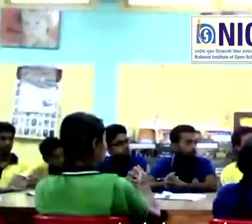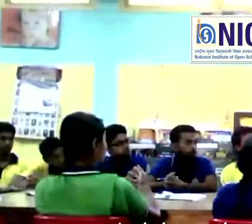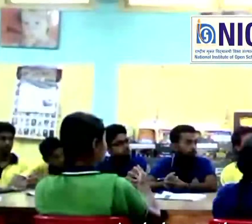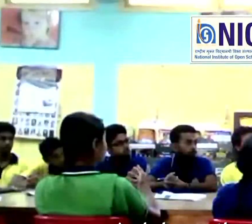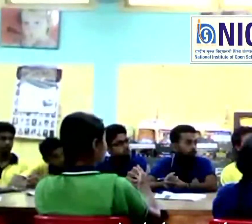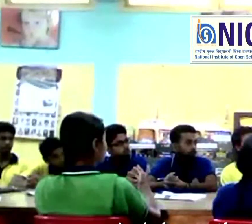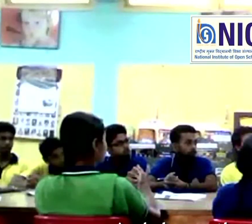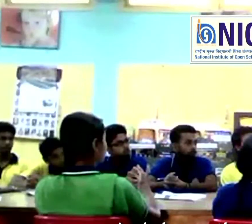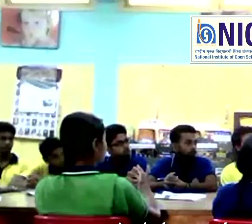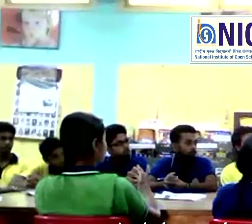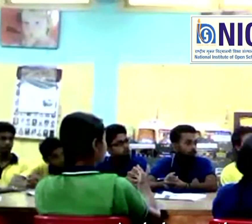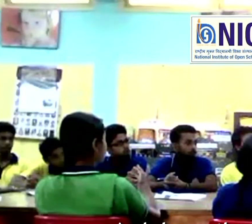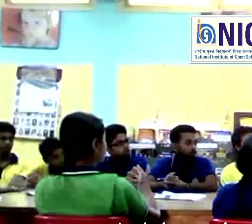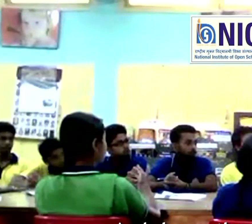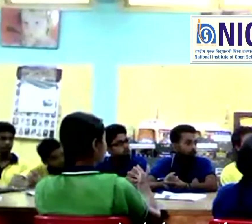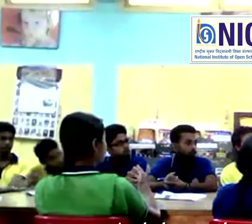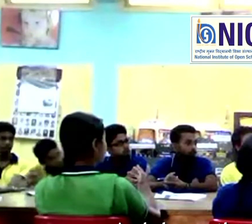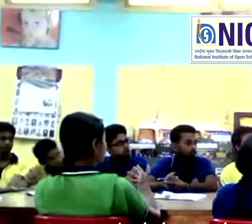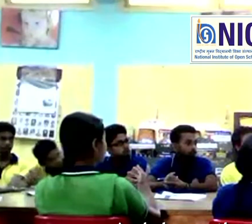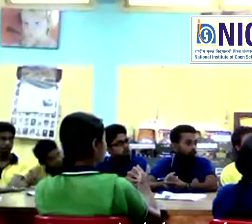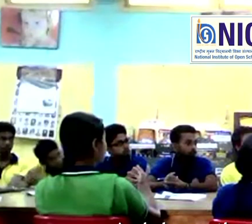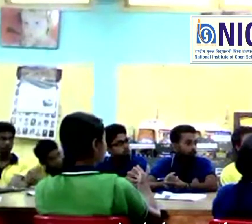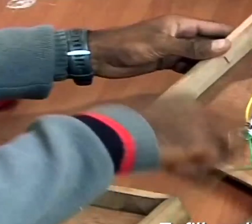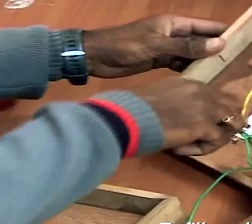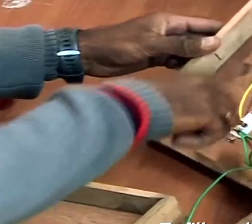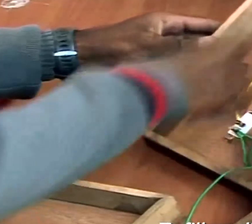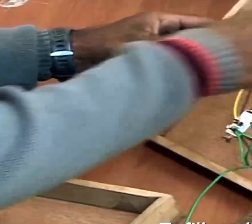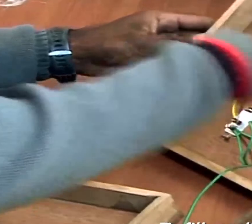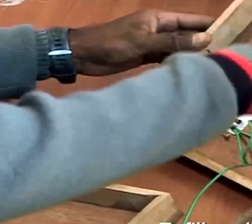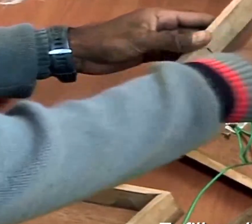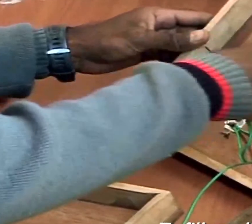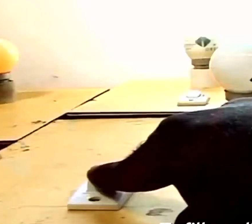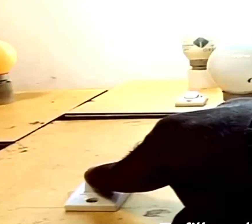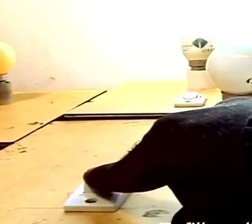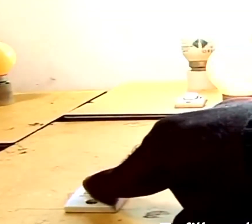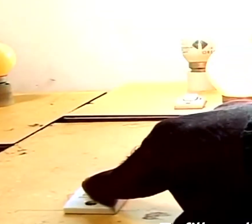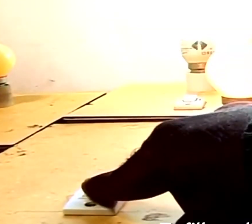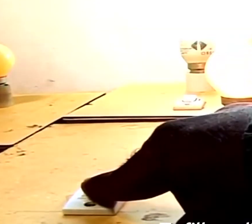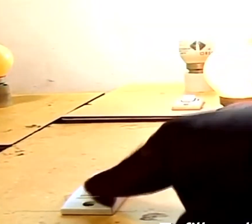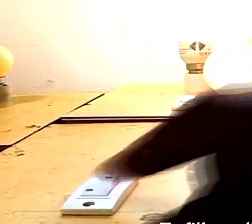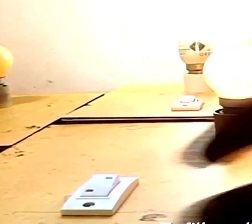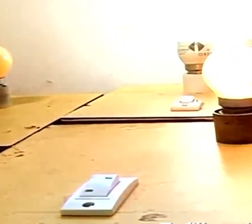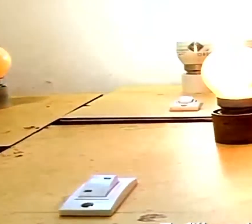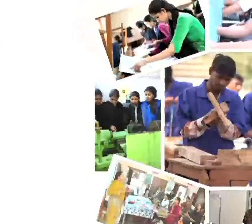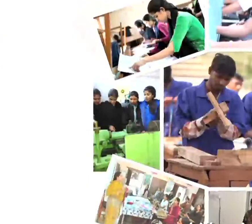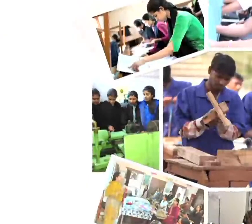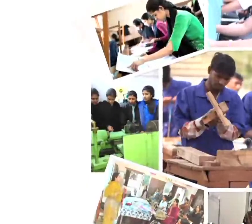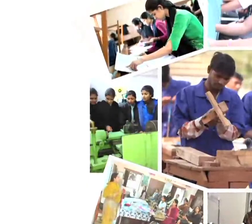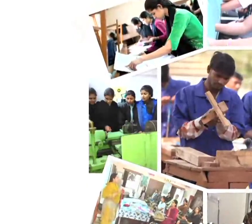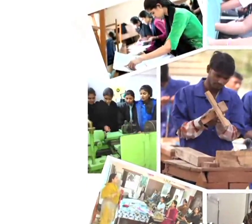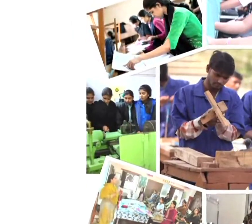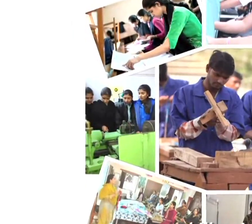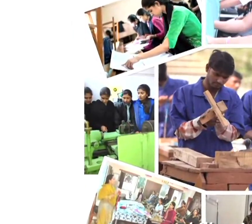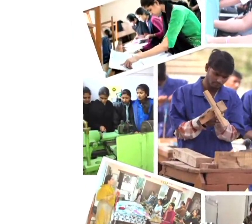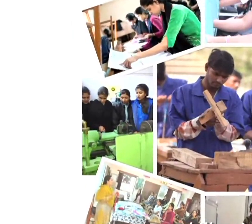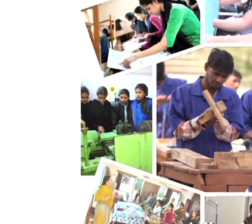रास्ता स्वयं चुने। जीवन ये प्रकाशित करने, राहों को आलोकित